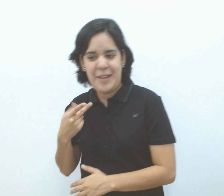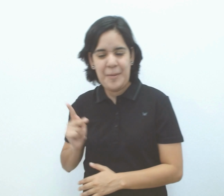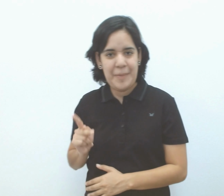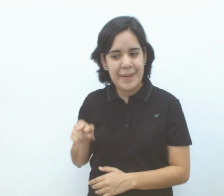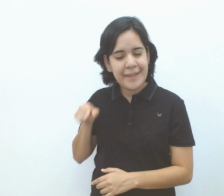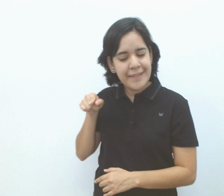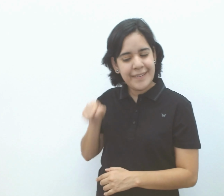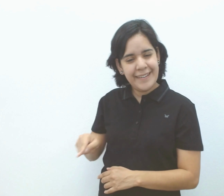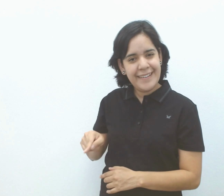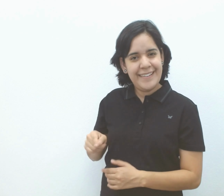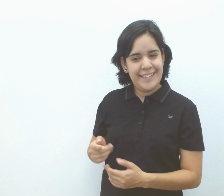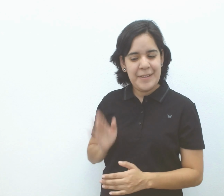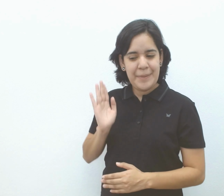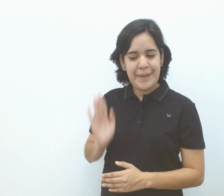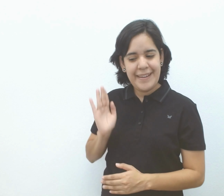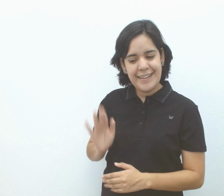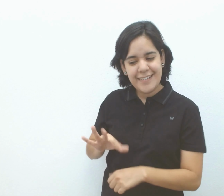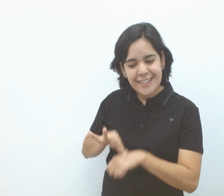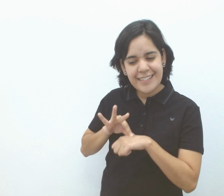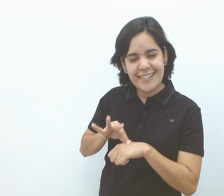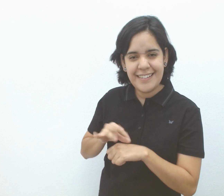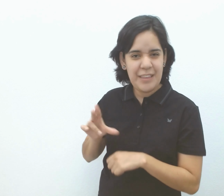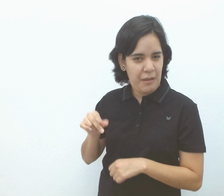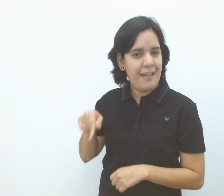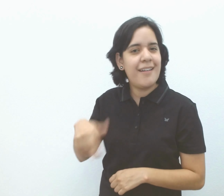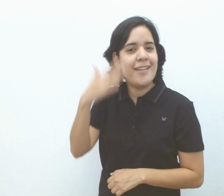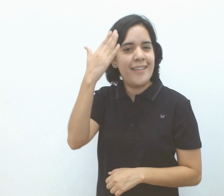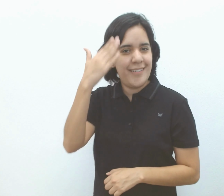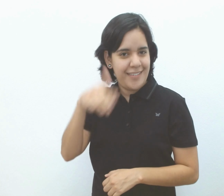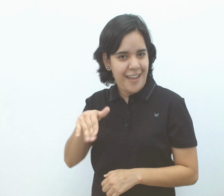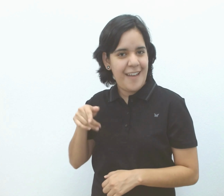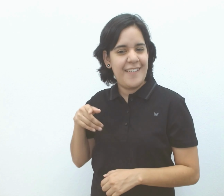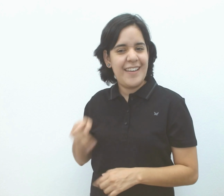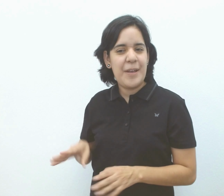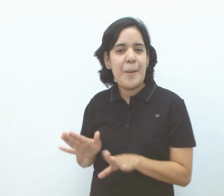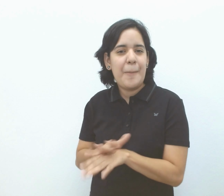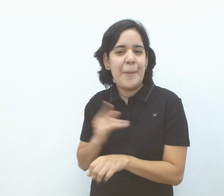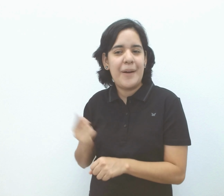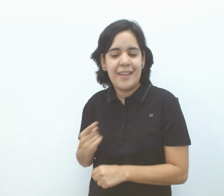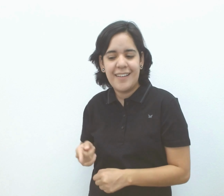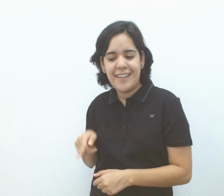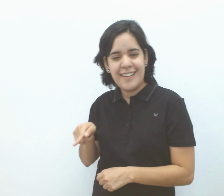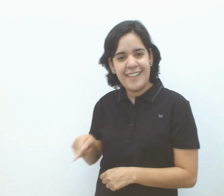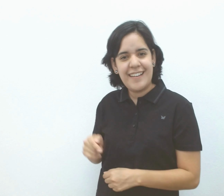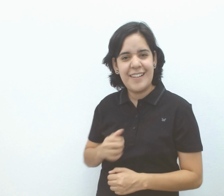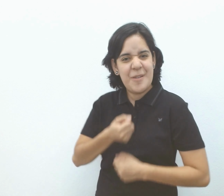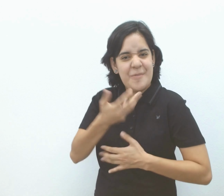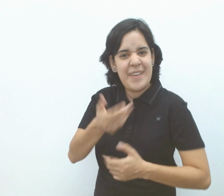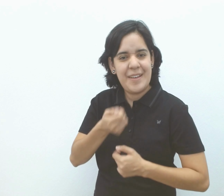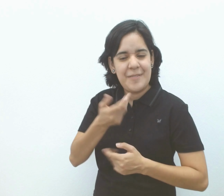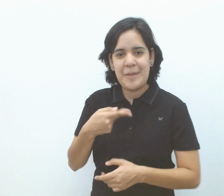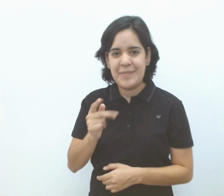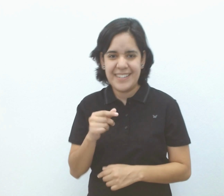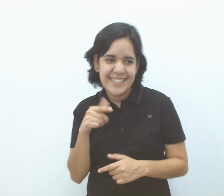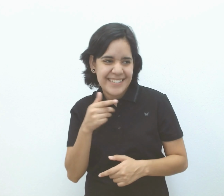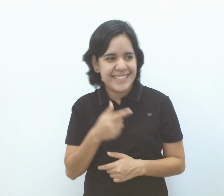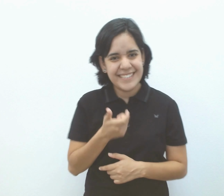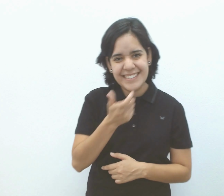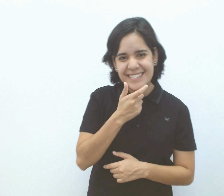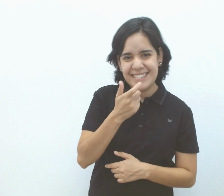es realmente creo que tengo un león en mi cuarto, sino como lo platico entre riéndome, entre nervioso, entre divertido y